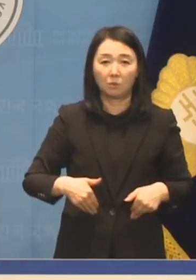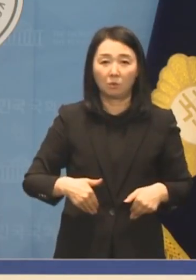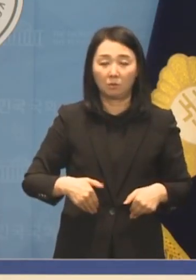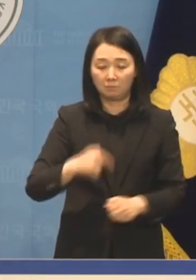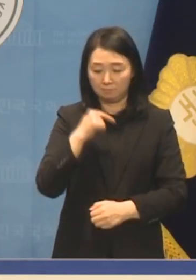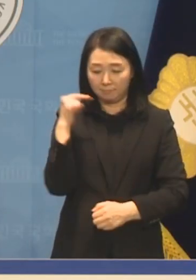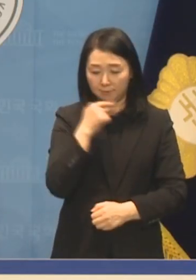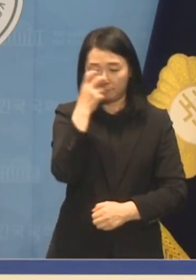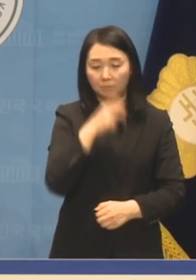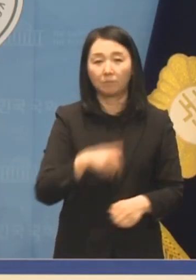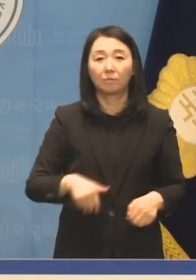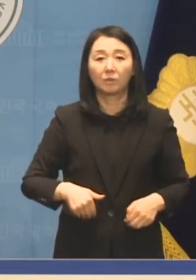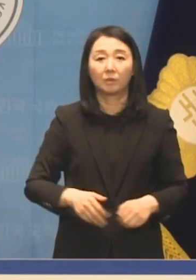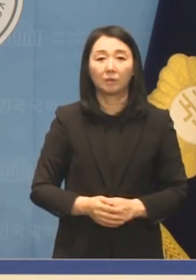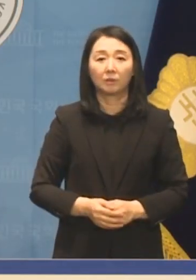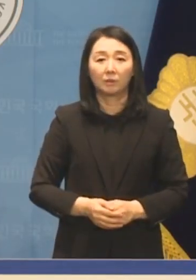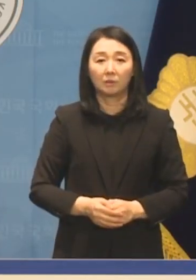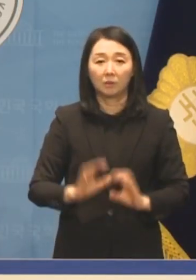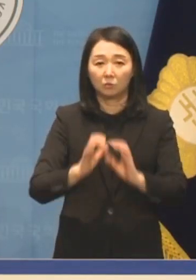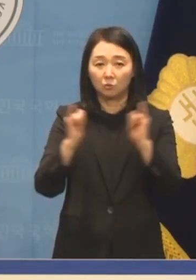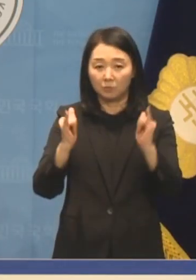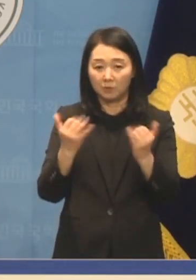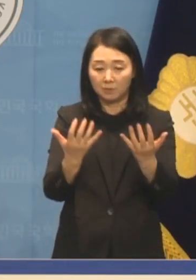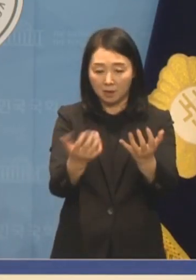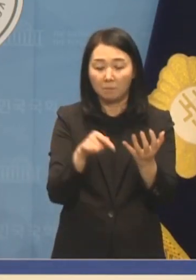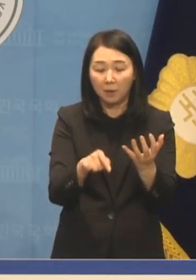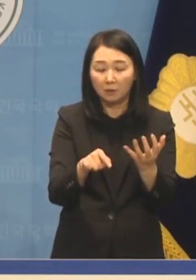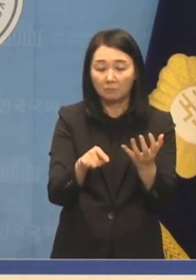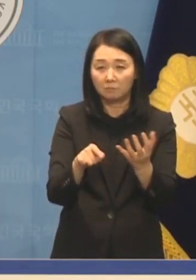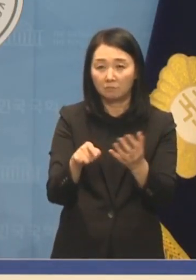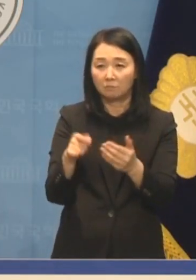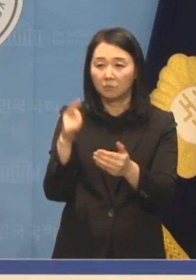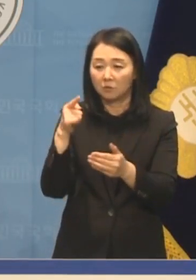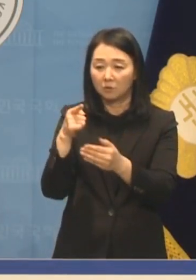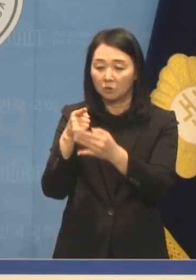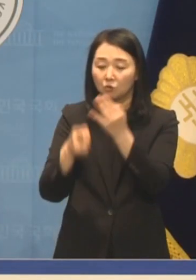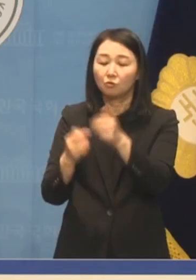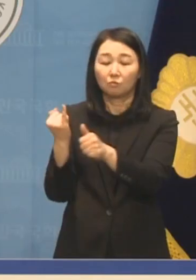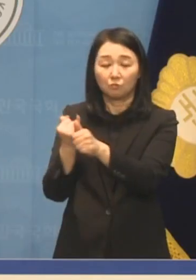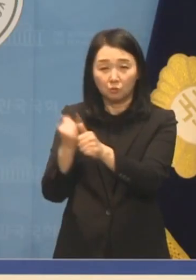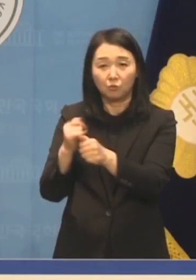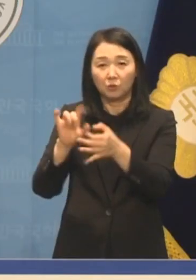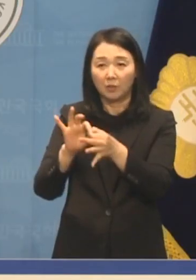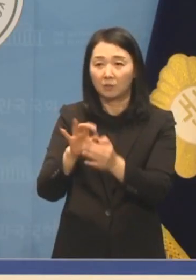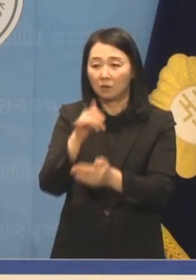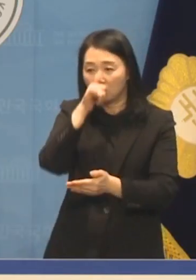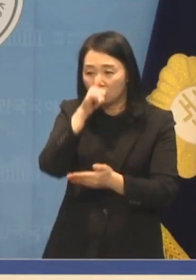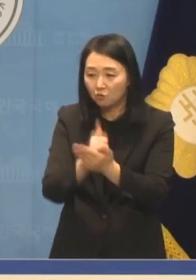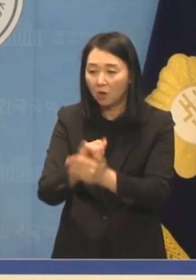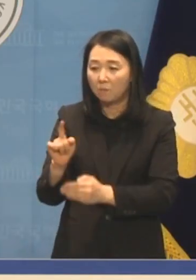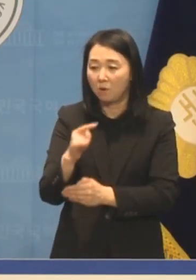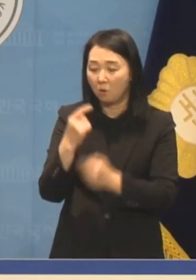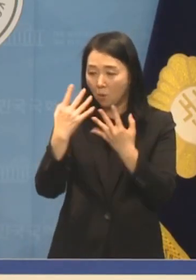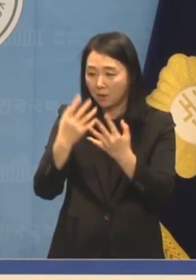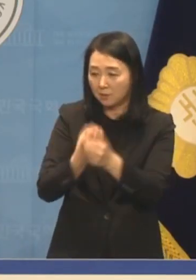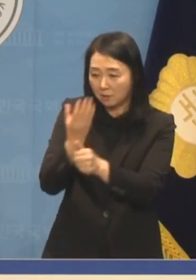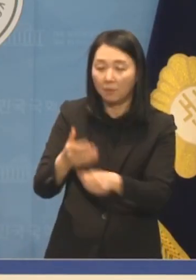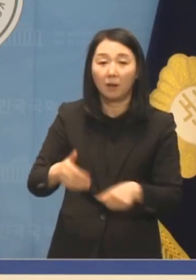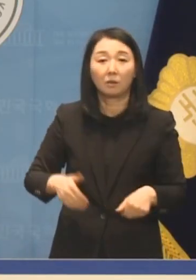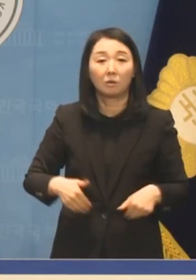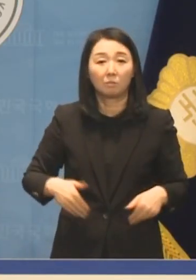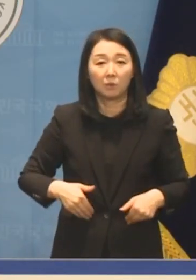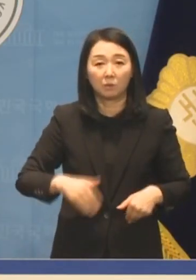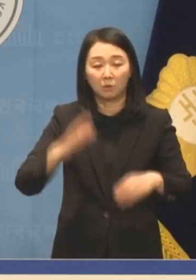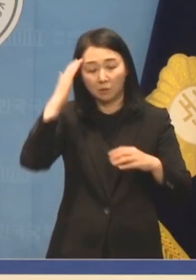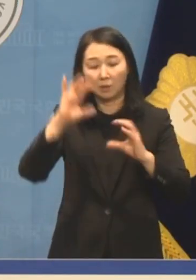철저하게 수사해야 합니다. 국민 앞에 윤석열, 김건희 부부의 불법 행위에 대한 진상을 명명백백히 밝히고 대한민국의